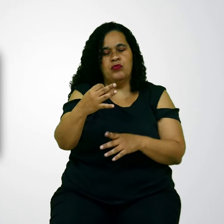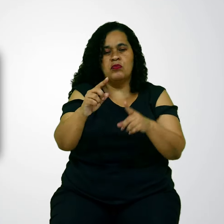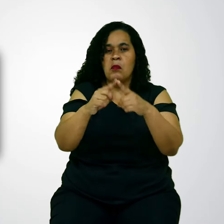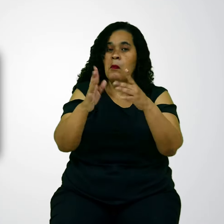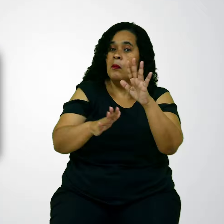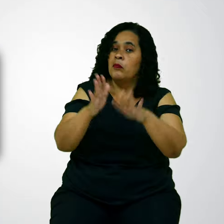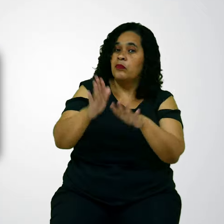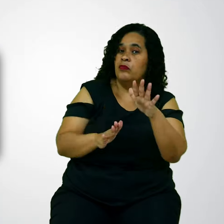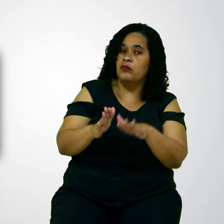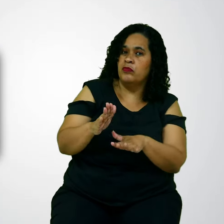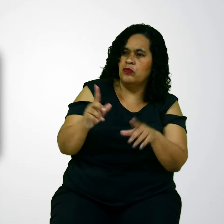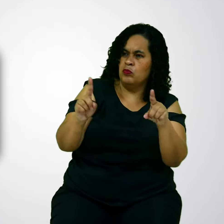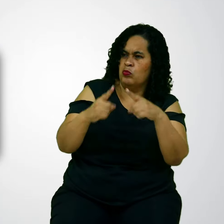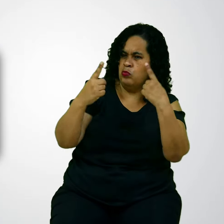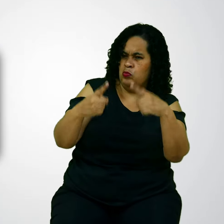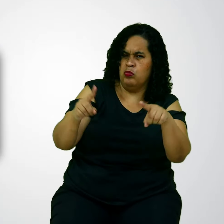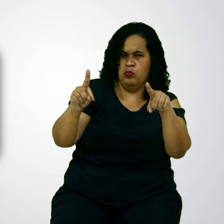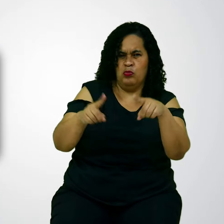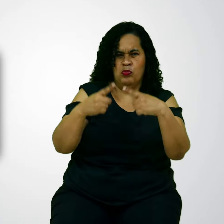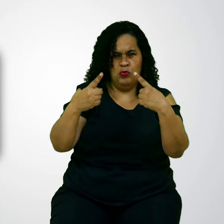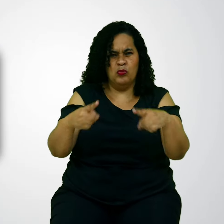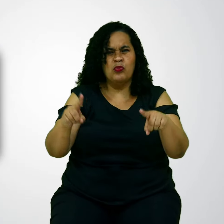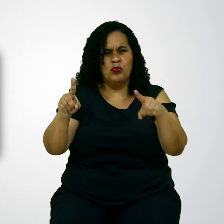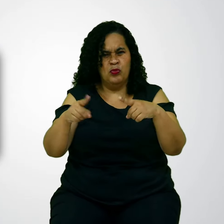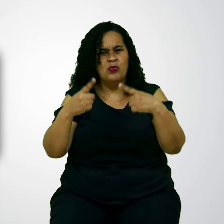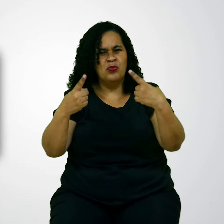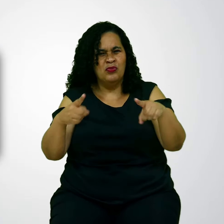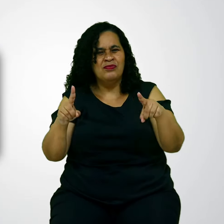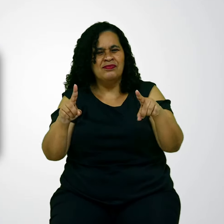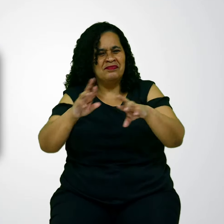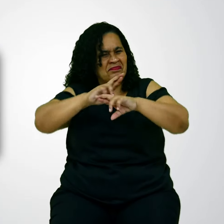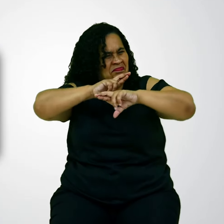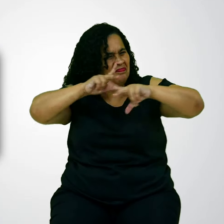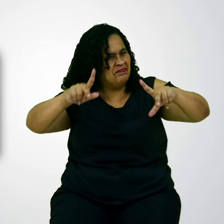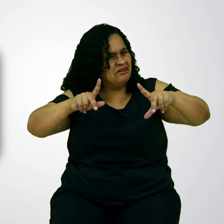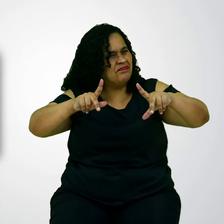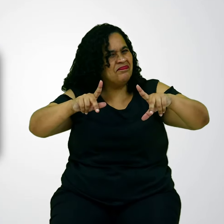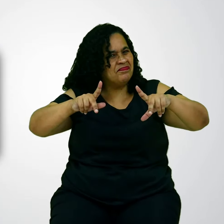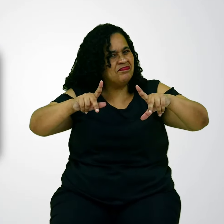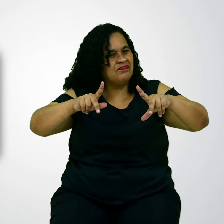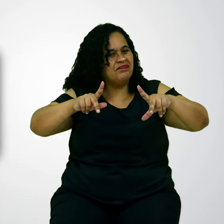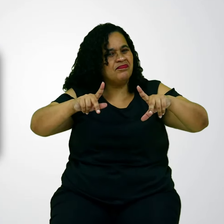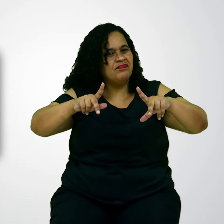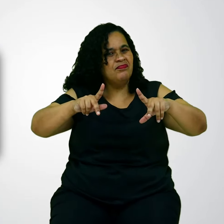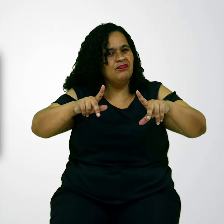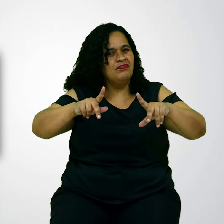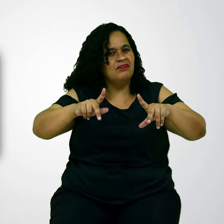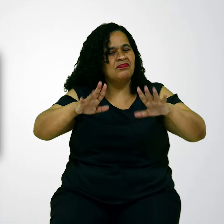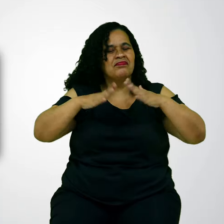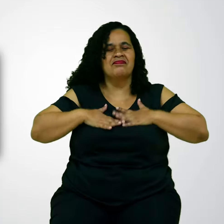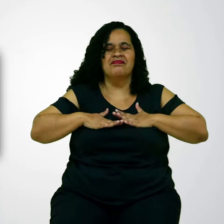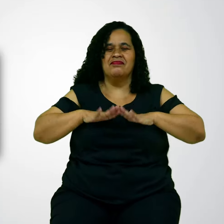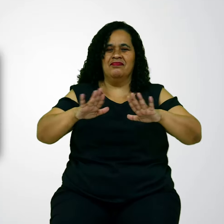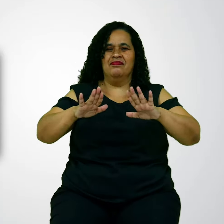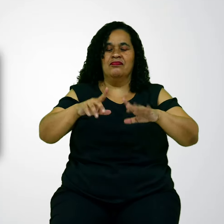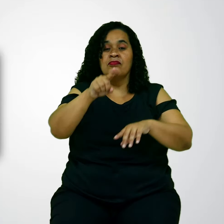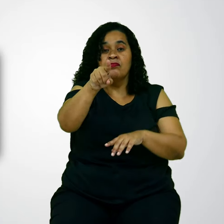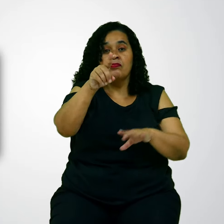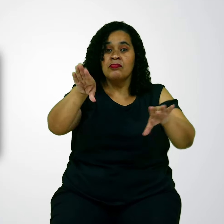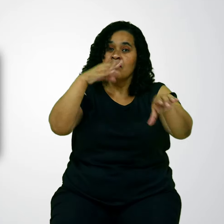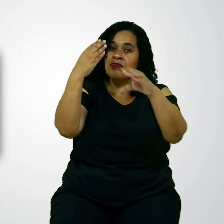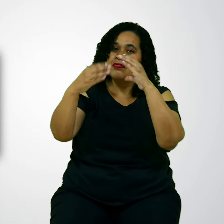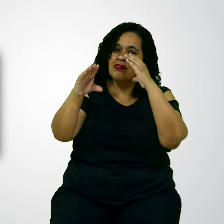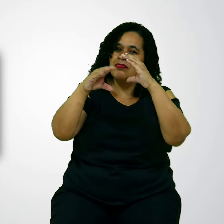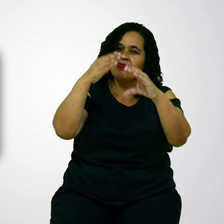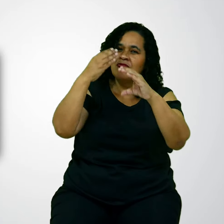música aqui do Mais Que Som, né? Não tem problema. Você está cantando para o Pai, para o Filho e para o Espírito, e eles recebem a